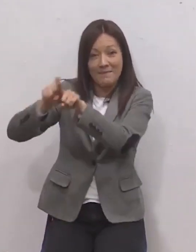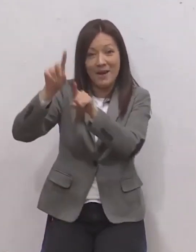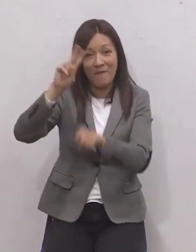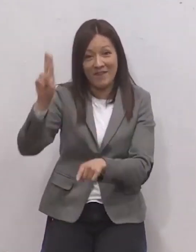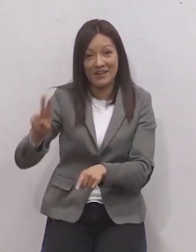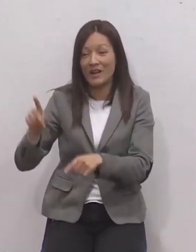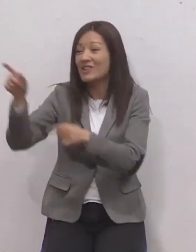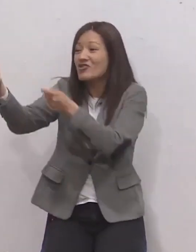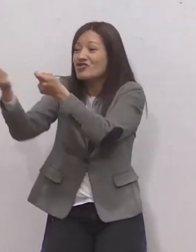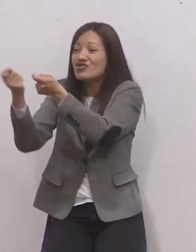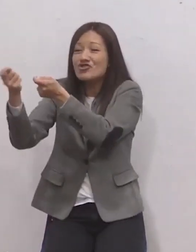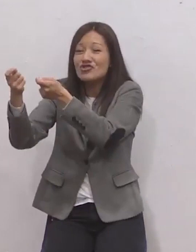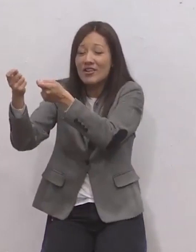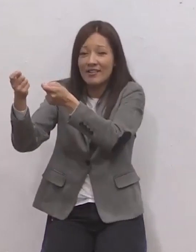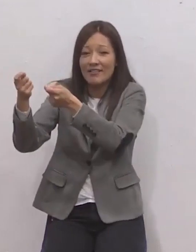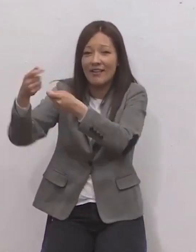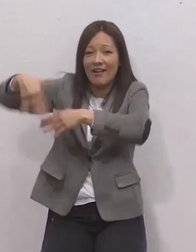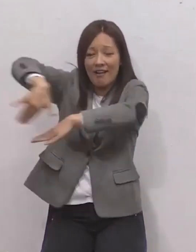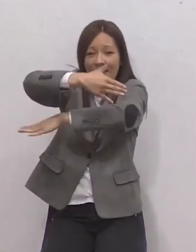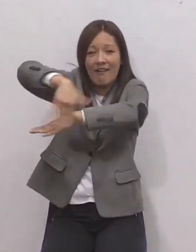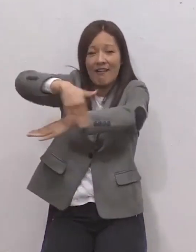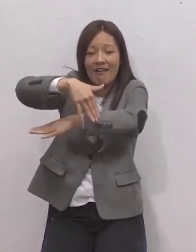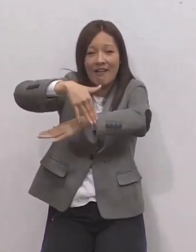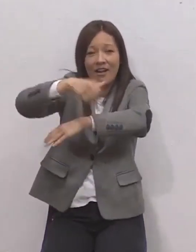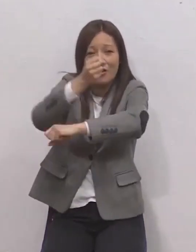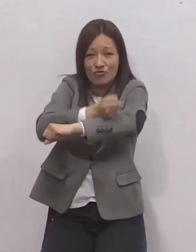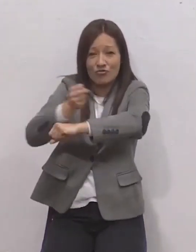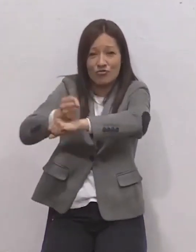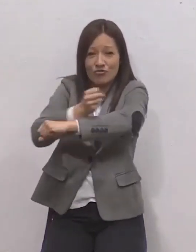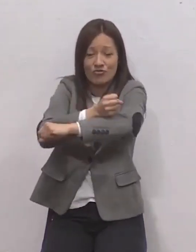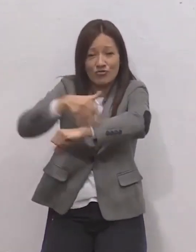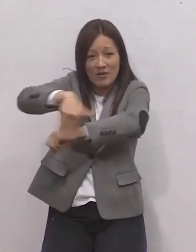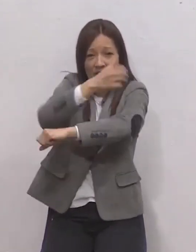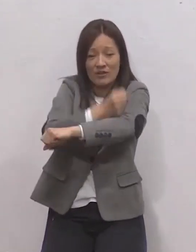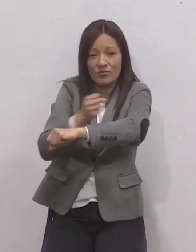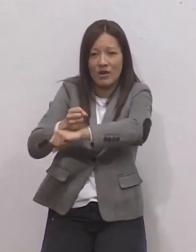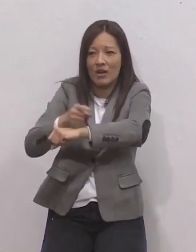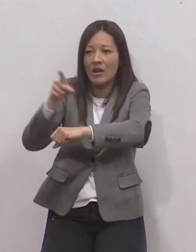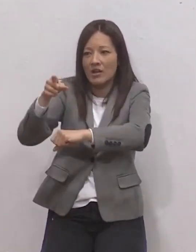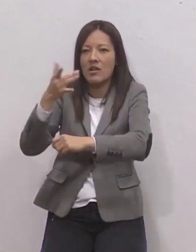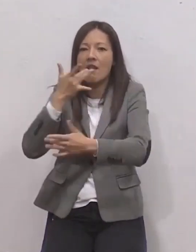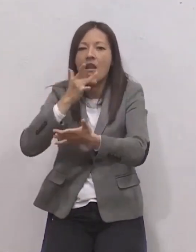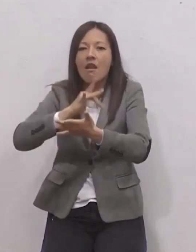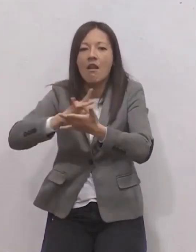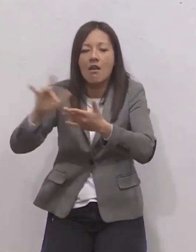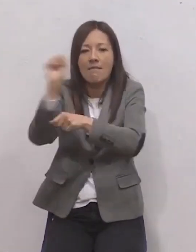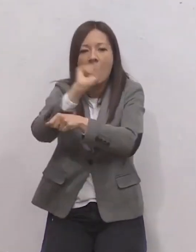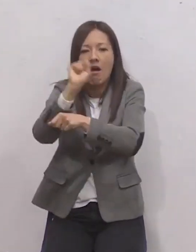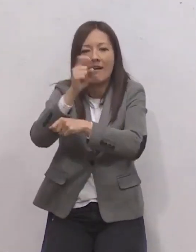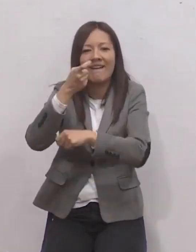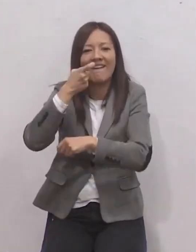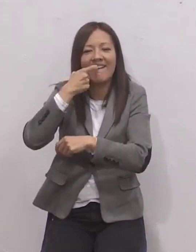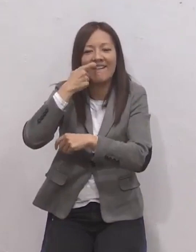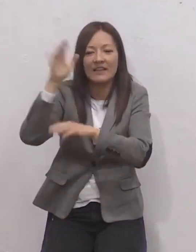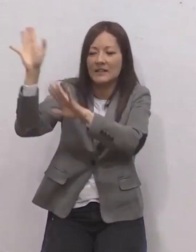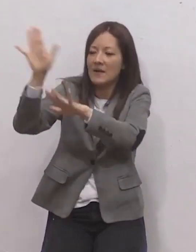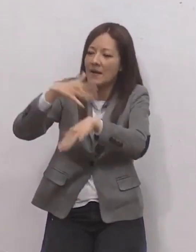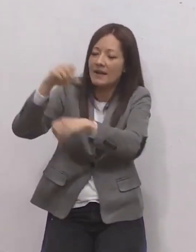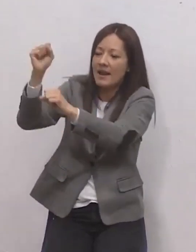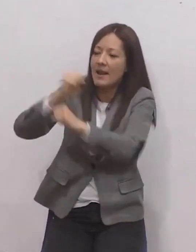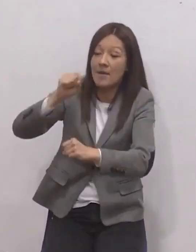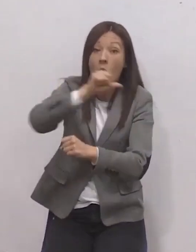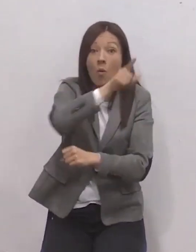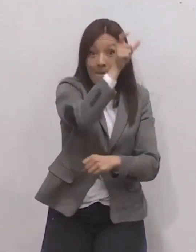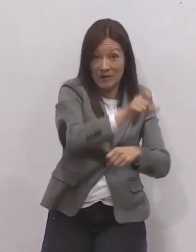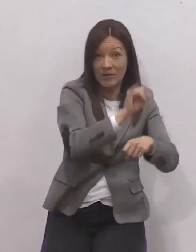aquí cerca los vidrios, aquí en la SUA. De eso viven, de recoger plata limpiando los vidrios. Y una persona de la iglesia les predicó